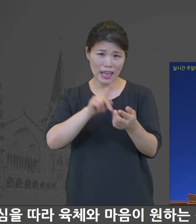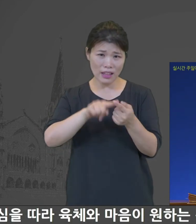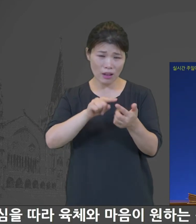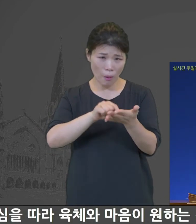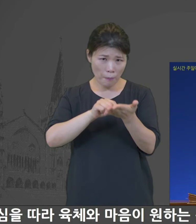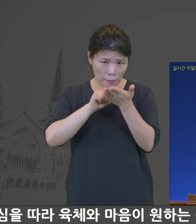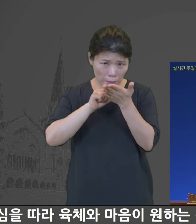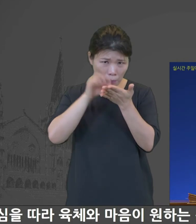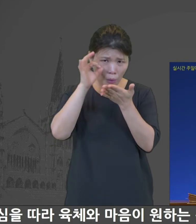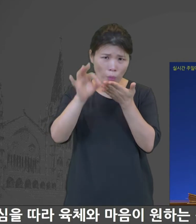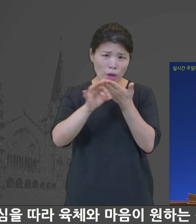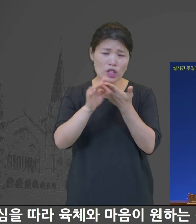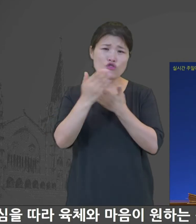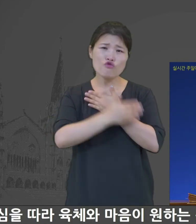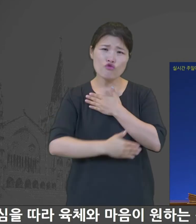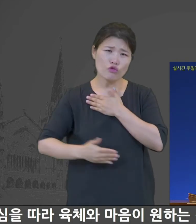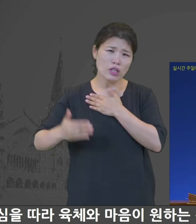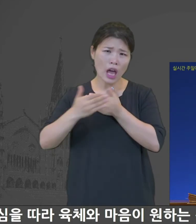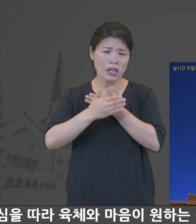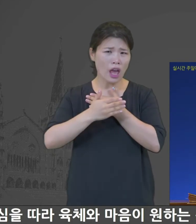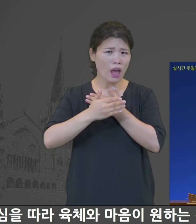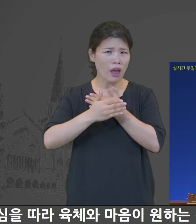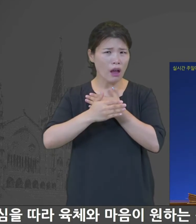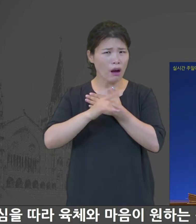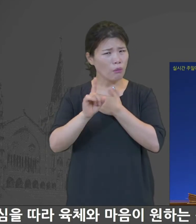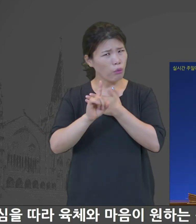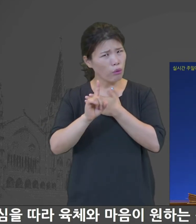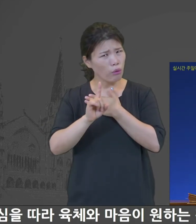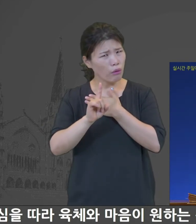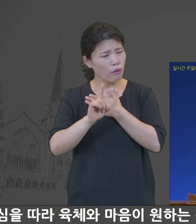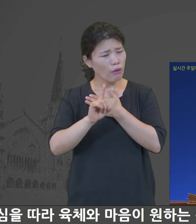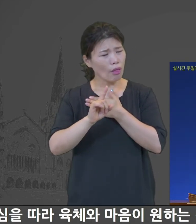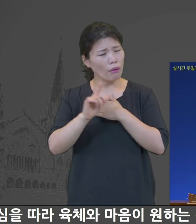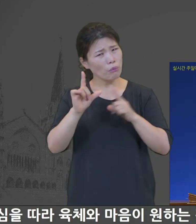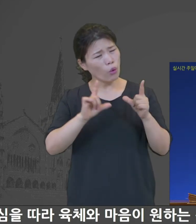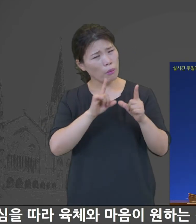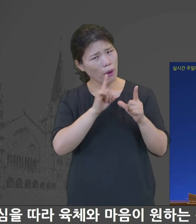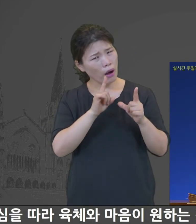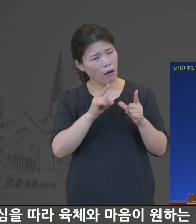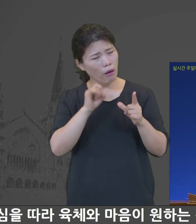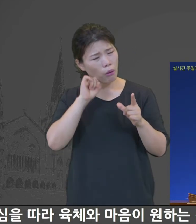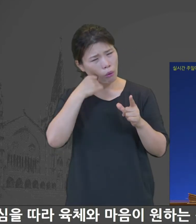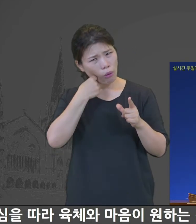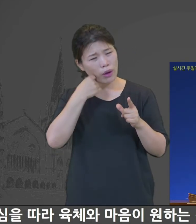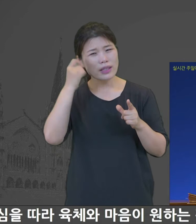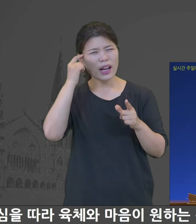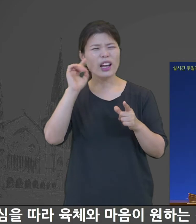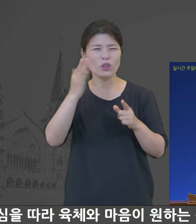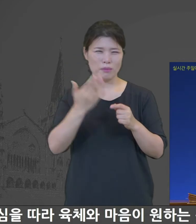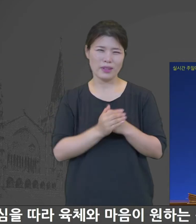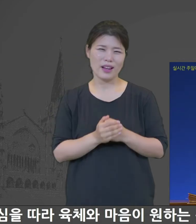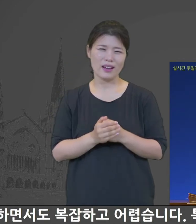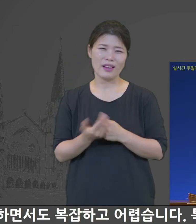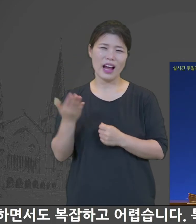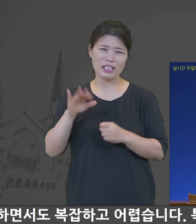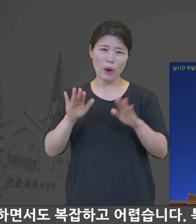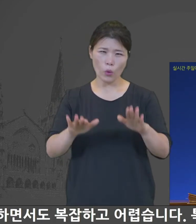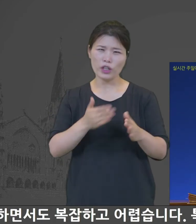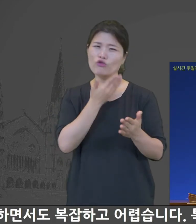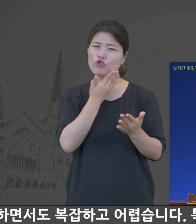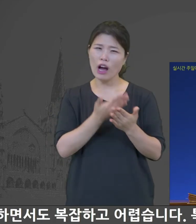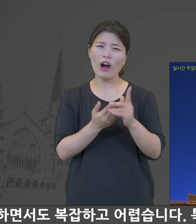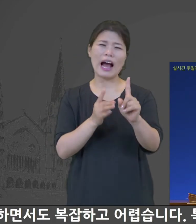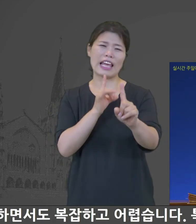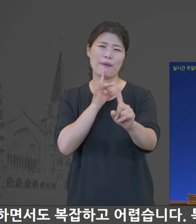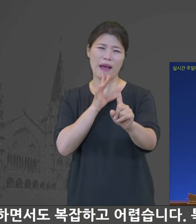표현하는가, 그걸 한눈에 보기가 많이 어렵습니다. 오늘은 중요한 부분 딱 하나만 정리하면서 여러분하고